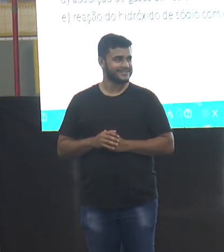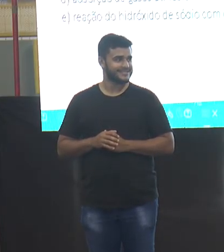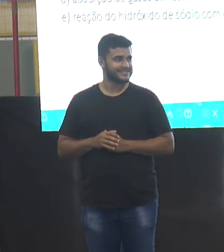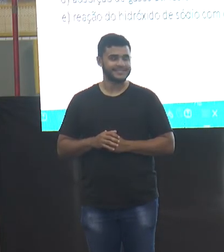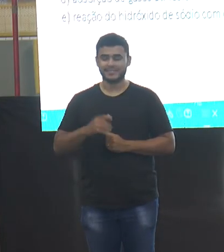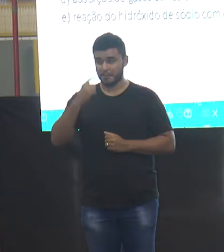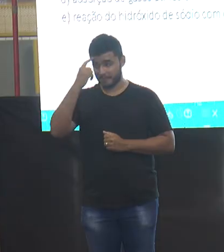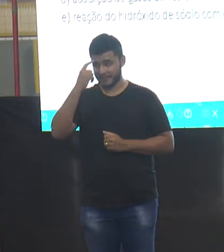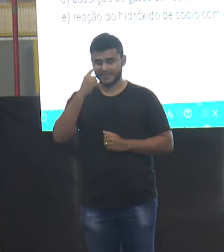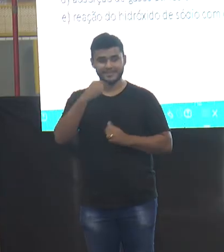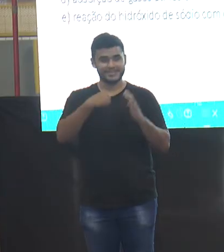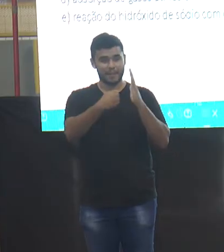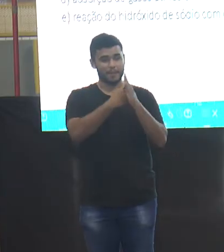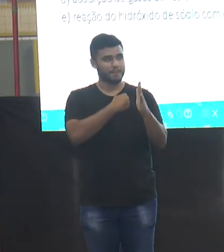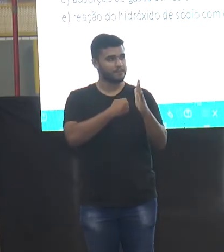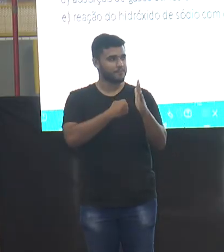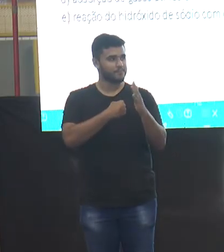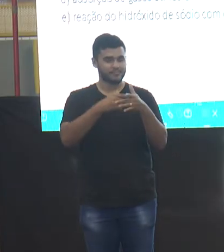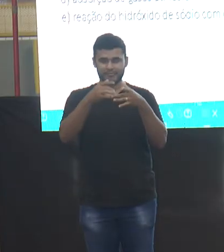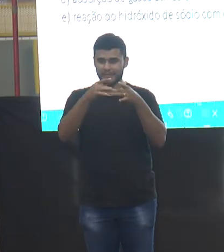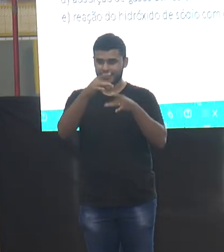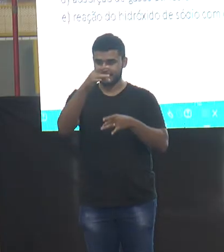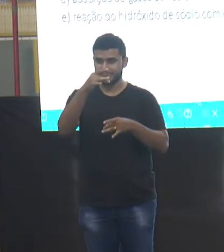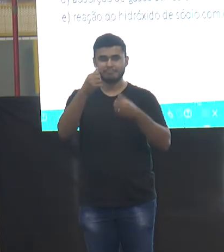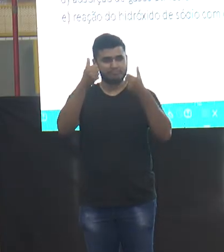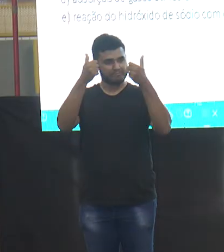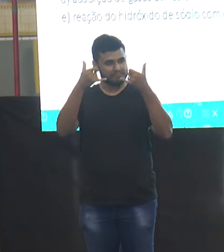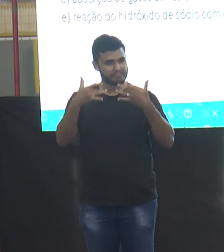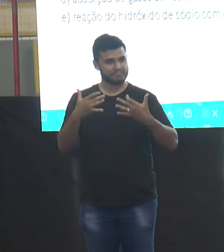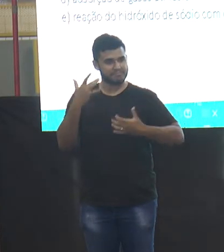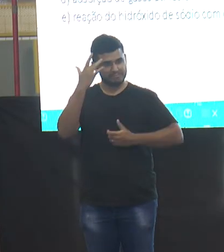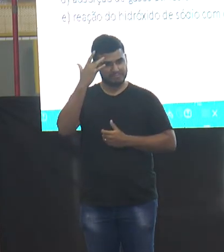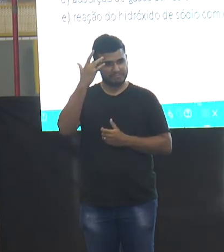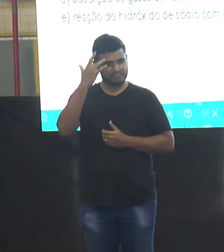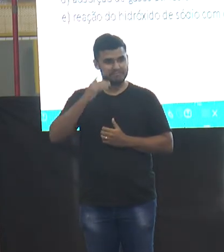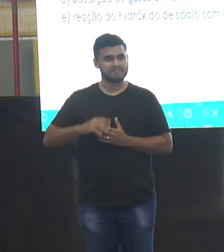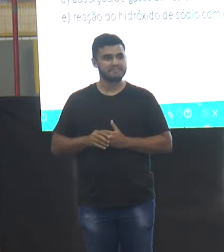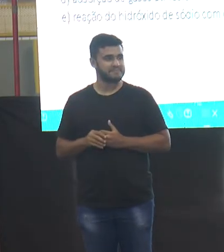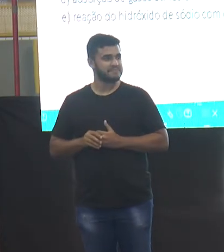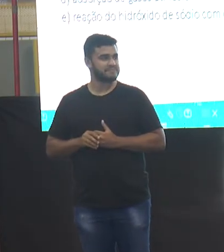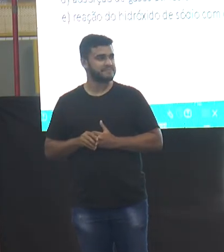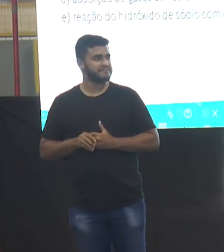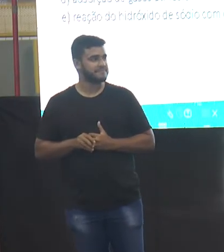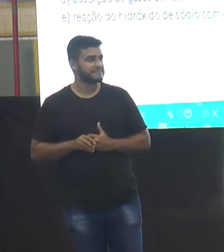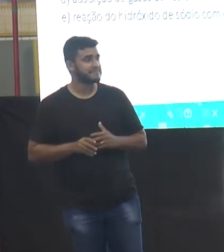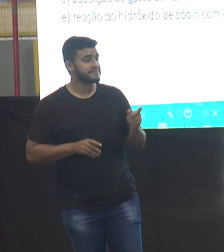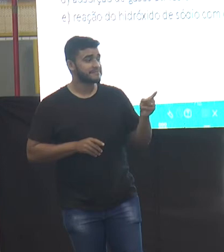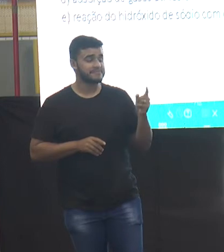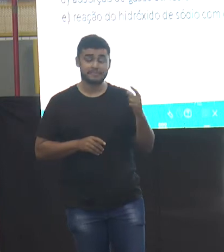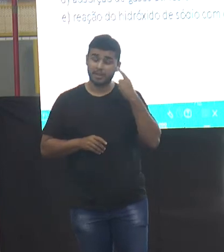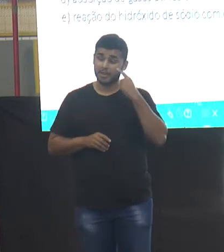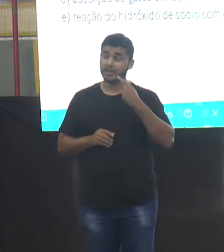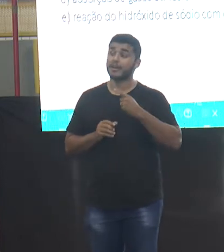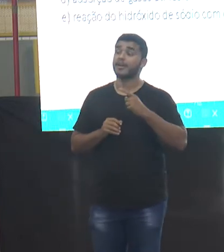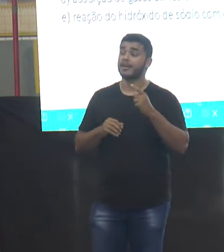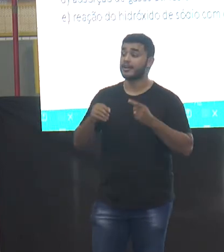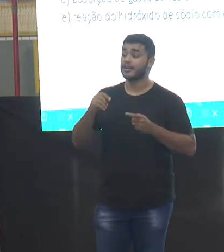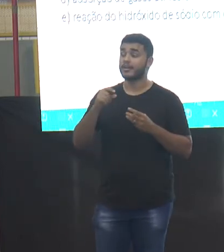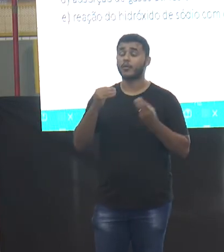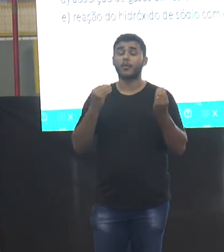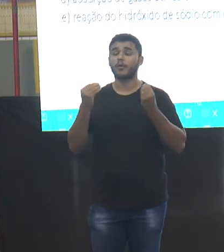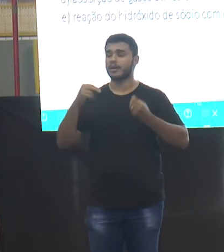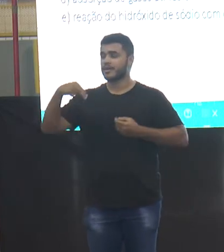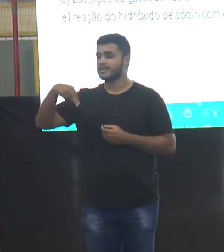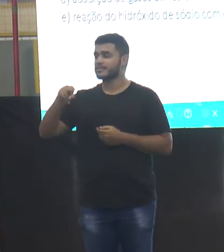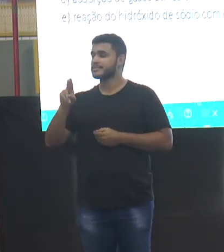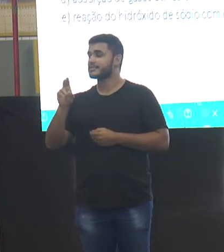Não só é uma redação, como bem escrita, espetacular. Olha só. Para o processo de neutralização